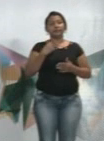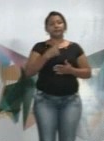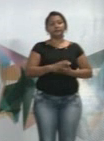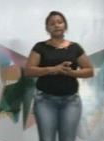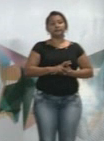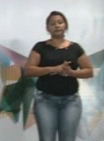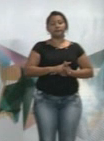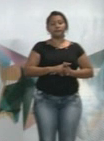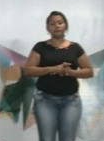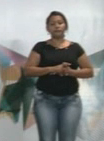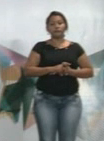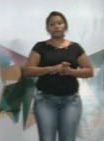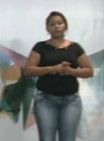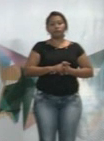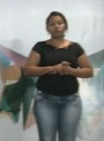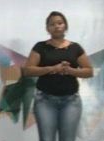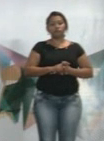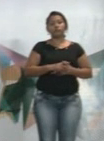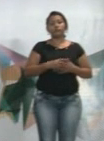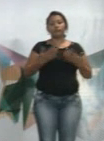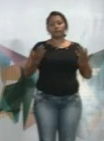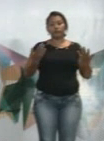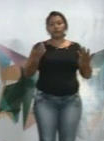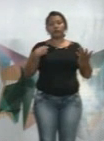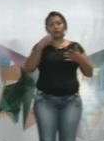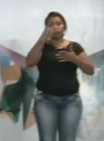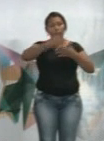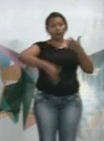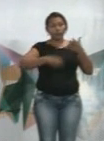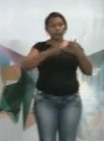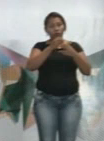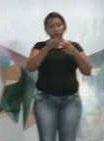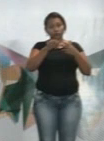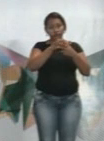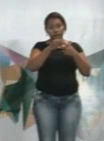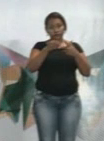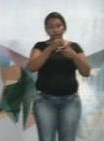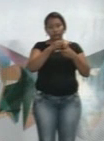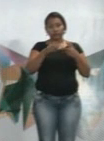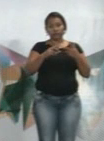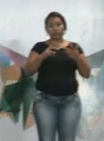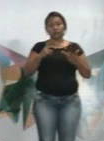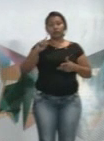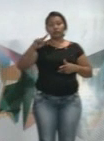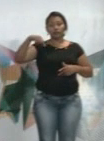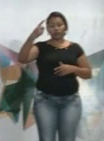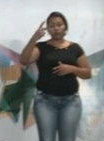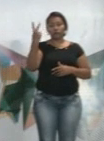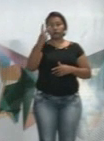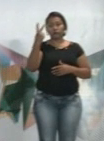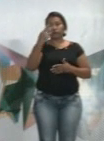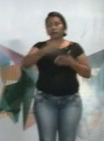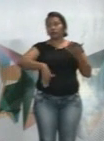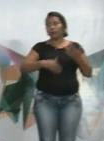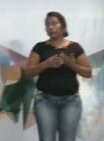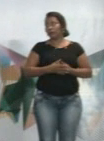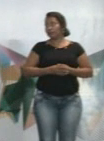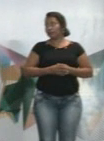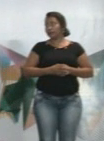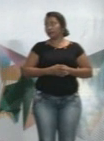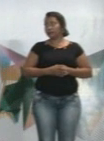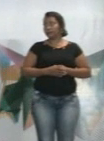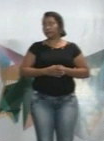os presídios ou para algum outro problema. Eles, todo ano, eles têm duas provas, geralmente são três semanas após o Enem, tá? Então, para quem não lembra aí, se eu não